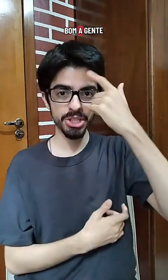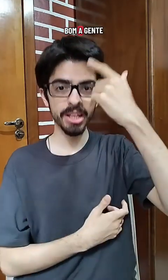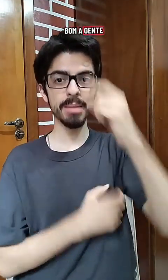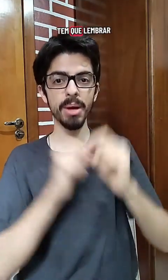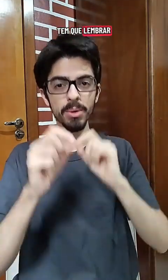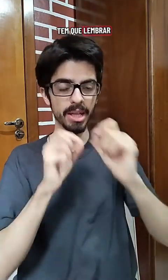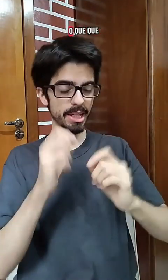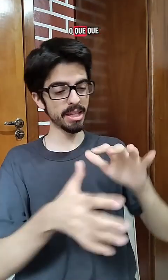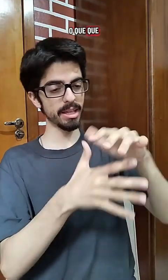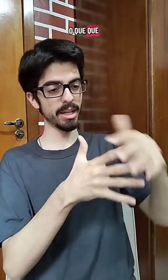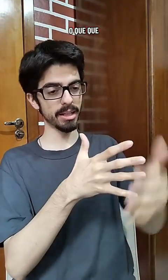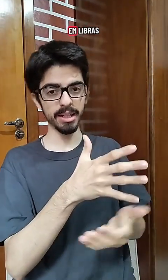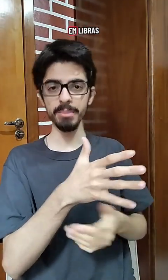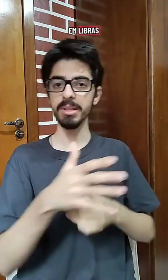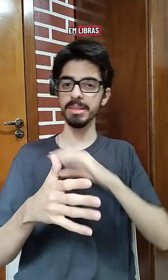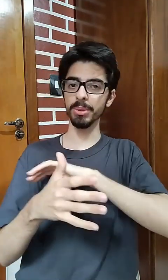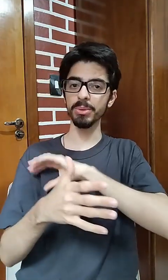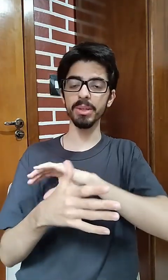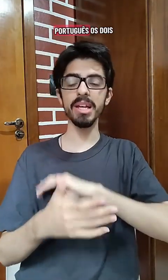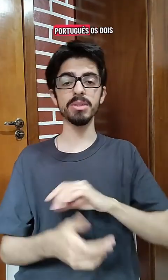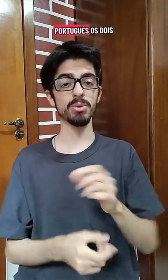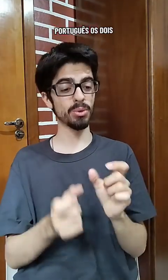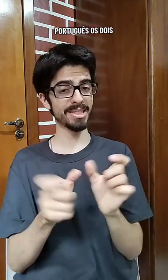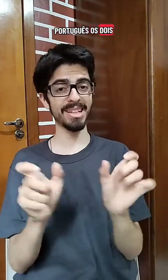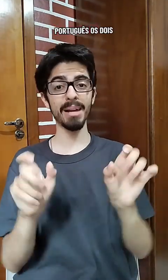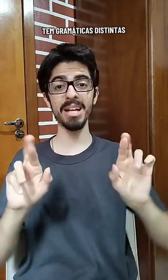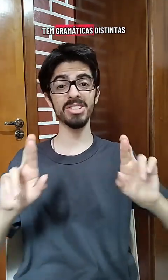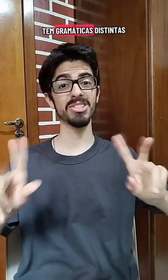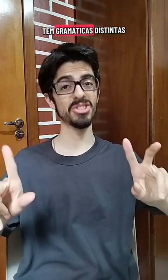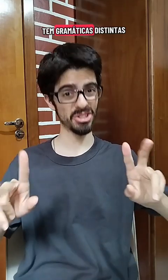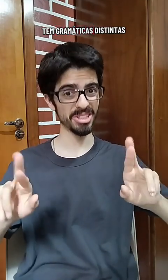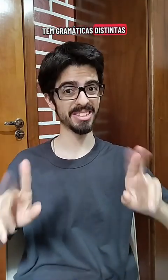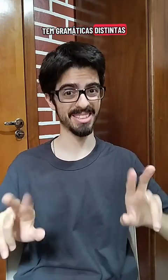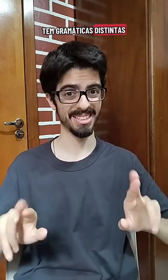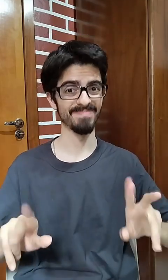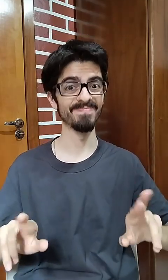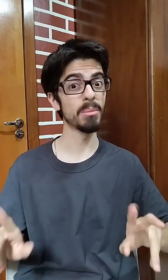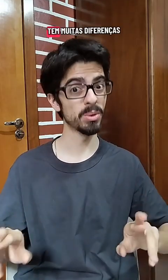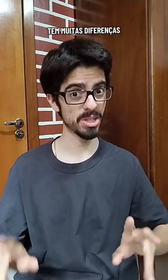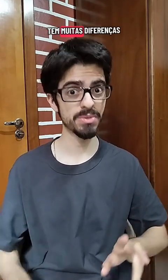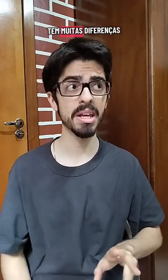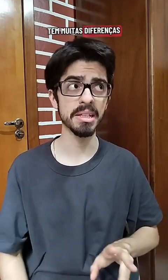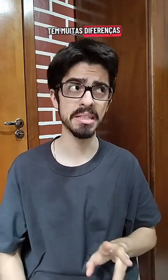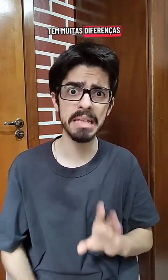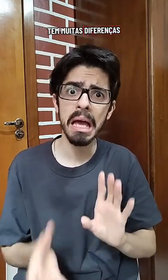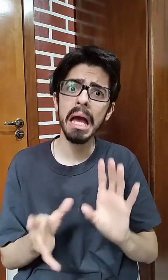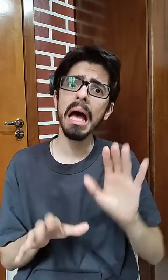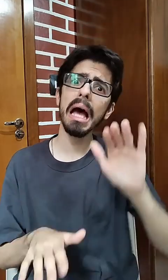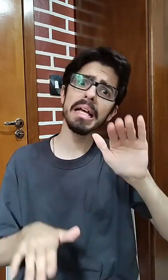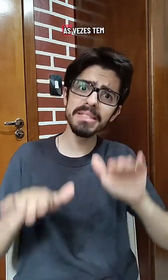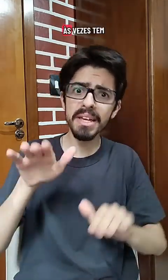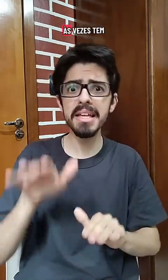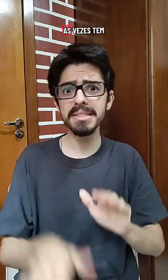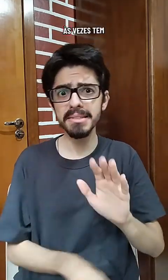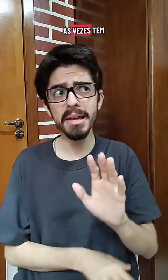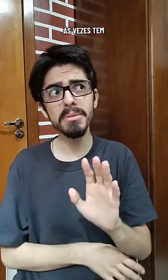tem que lembrar o quê? Que em Libras e português, os dois têm gramáticas distintas. Tem muitas diferenças. Às vezes tem uma